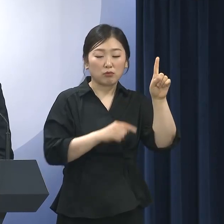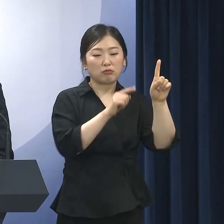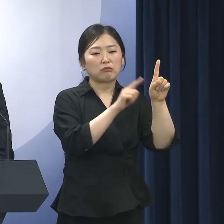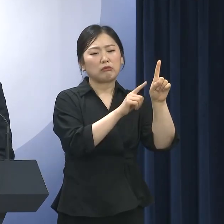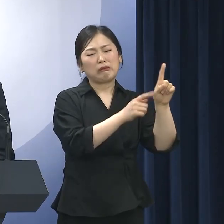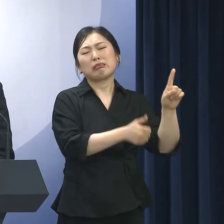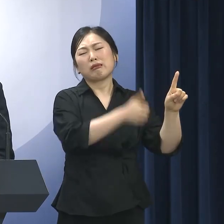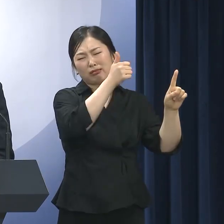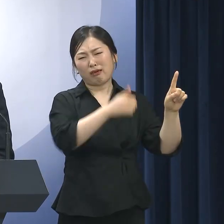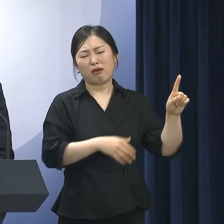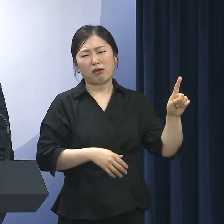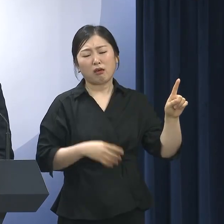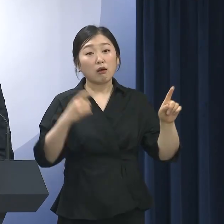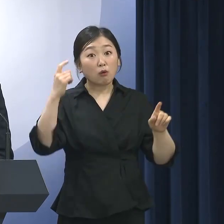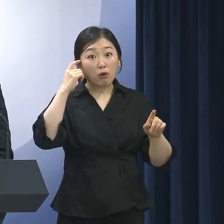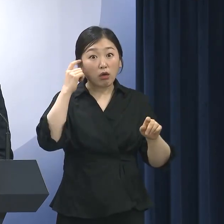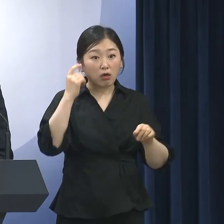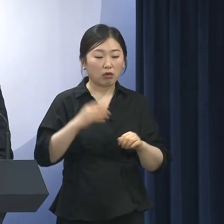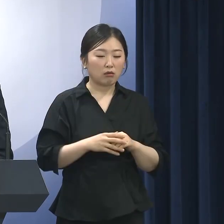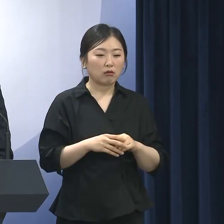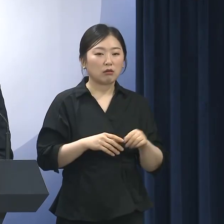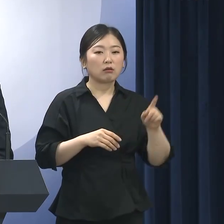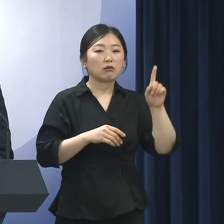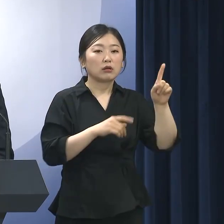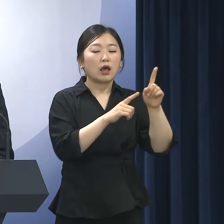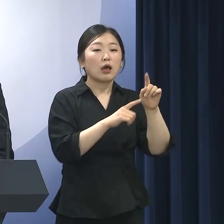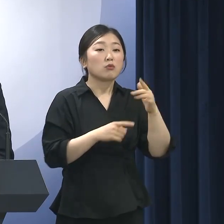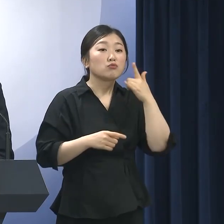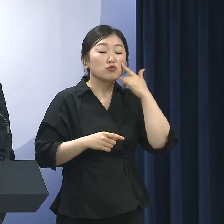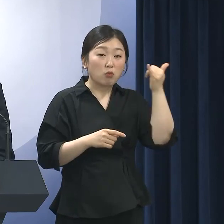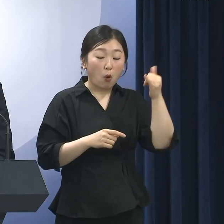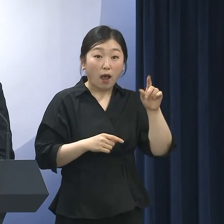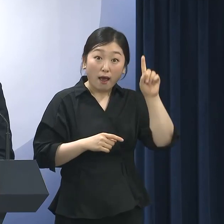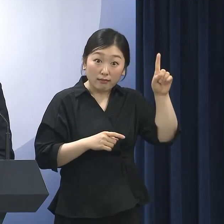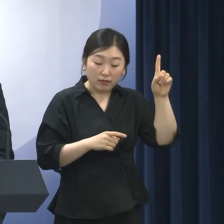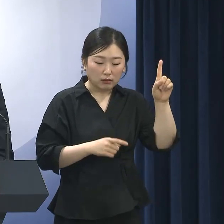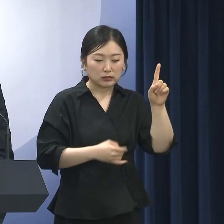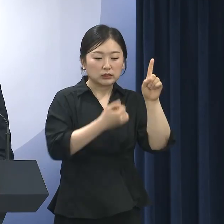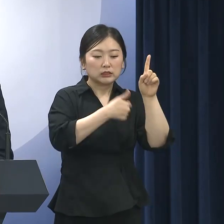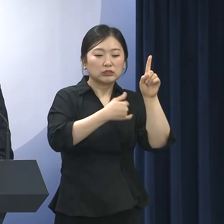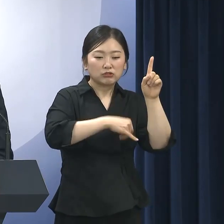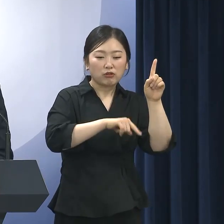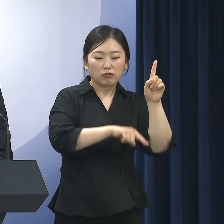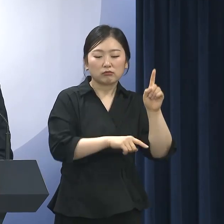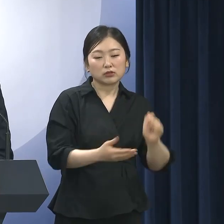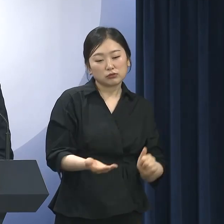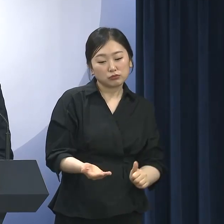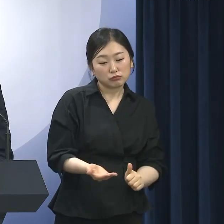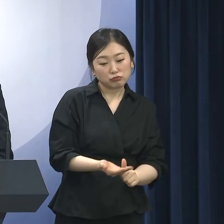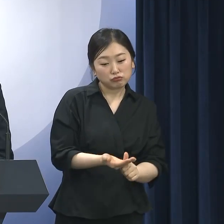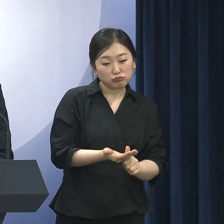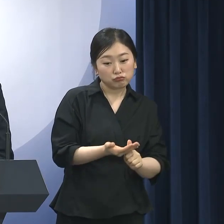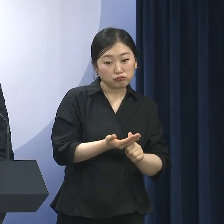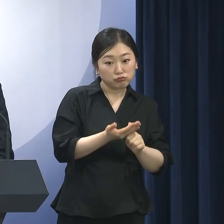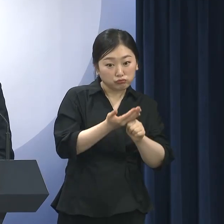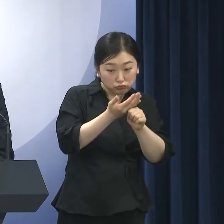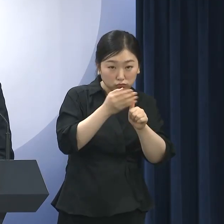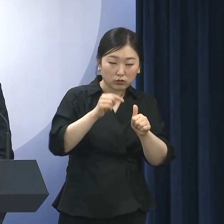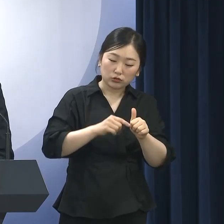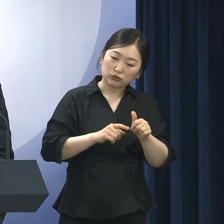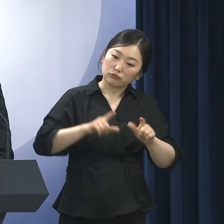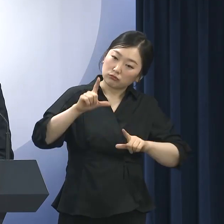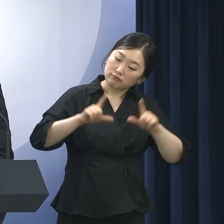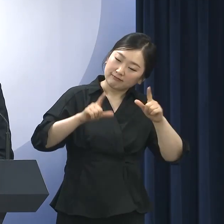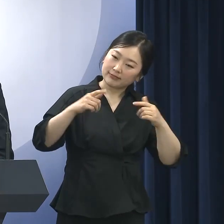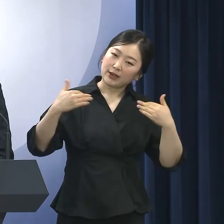이 한부모 어머니 같은 경우는 아이를 키우기 때문에 아이들이 점차 커가면서 더 성장하고 발달하고